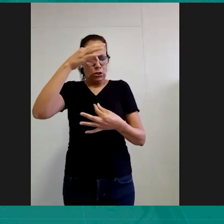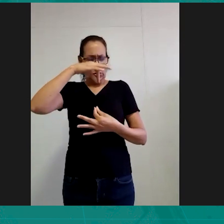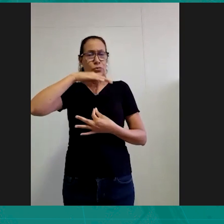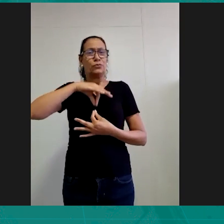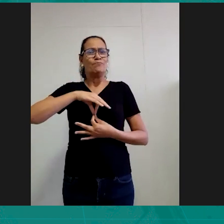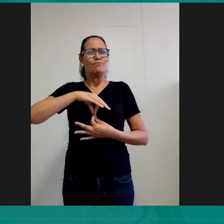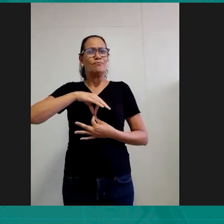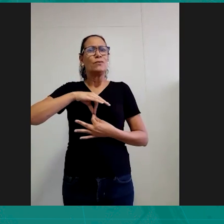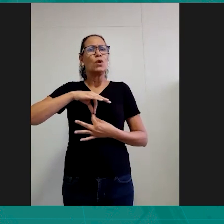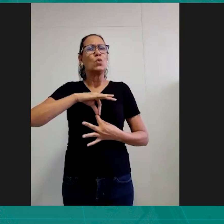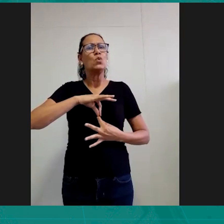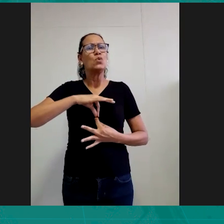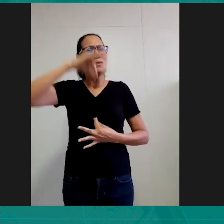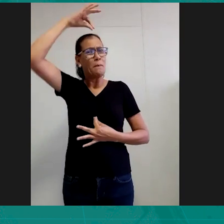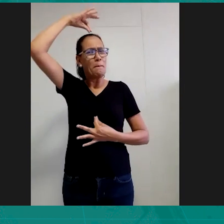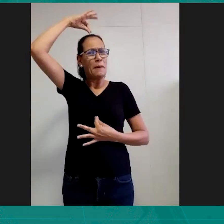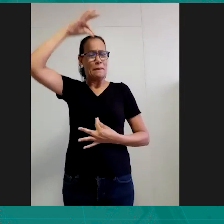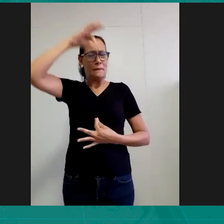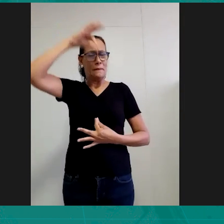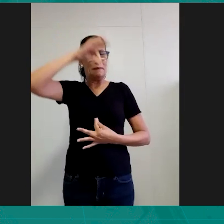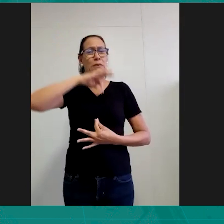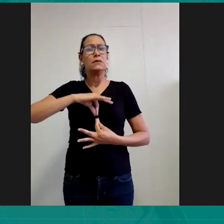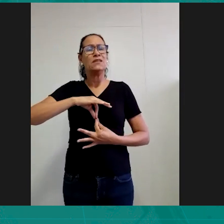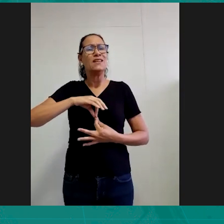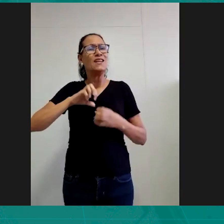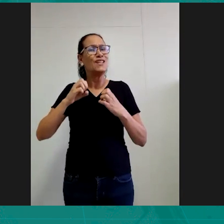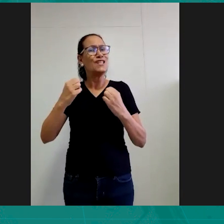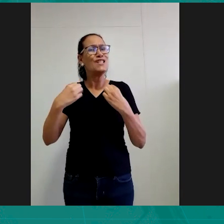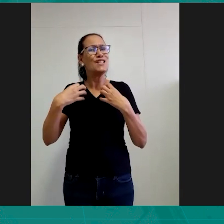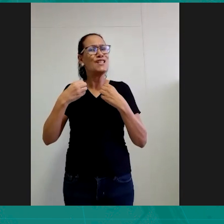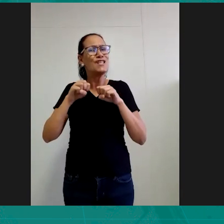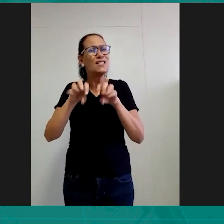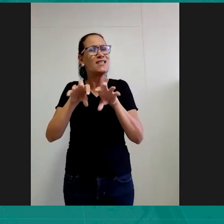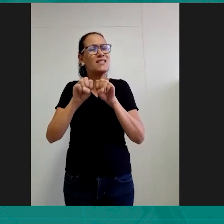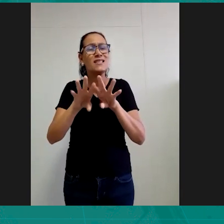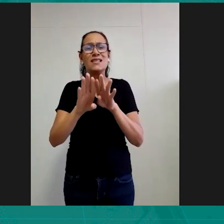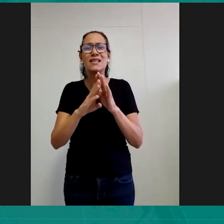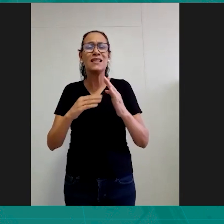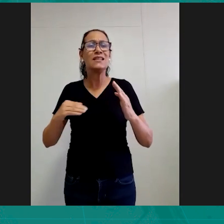paz. Qual o caminho que não tem paz, foge.